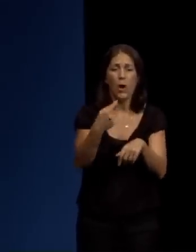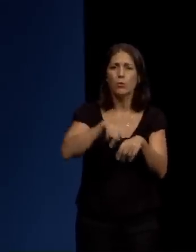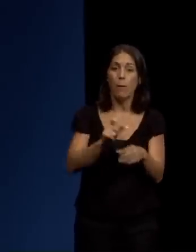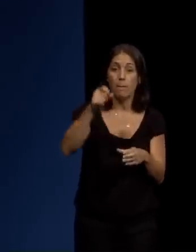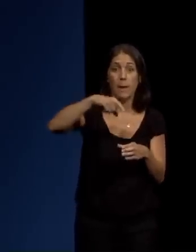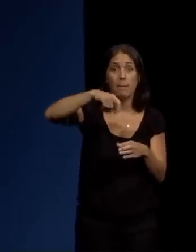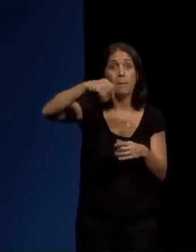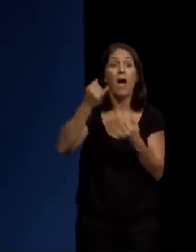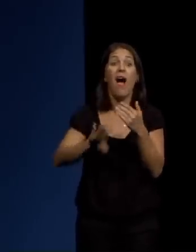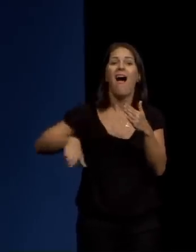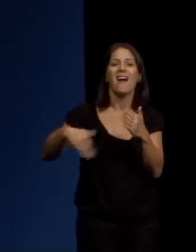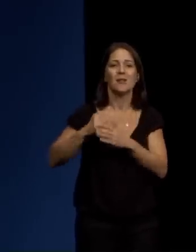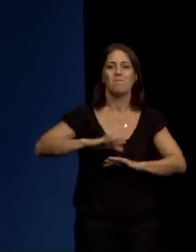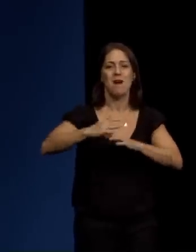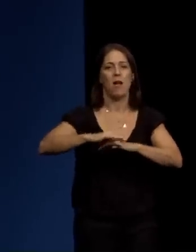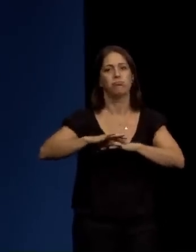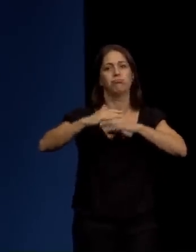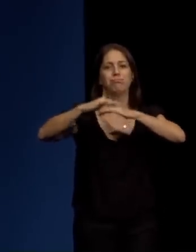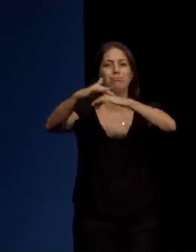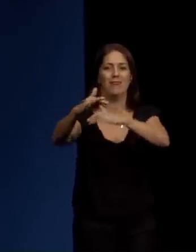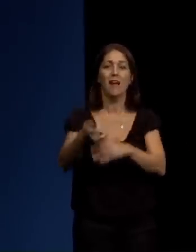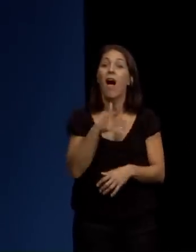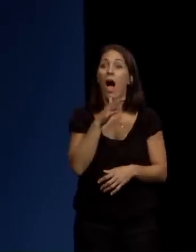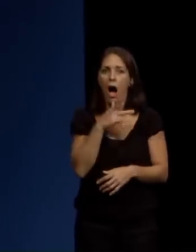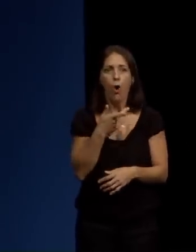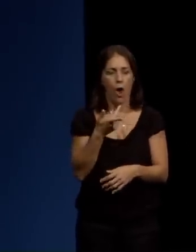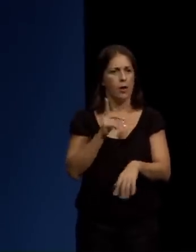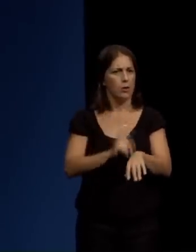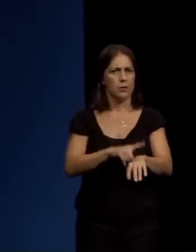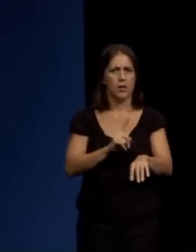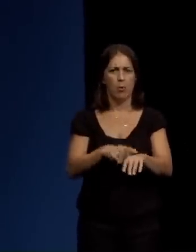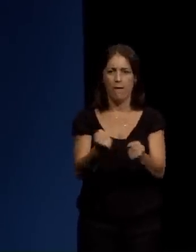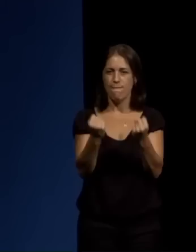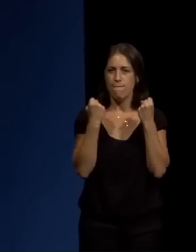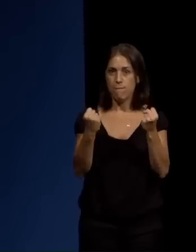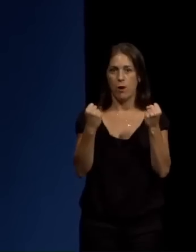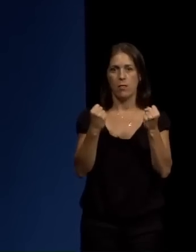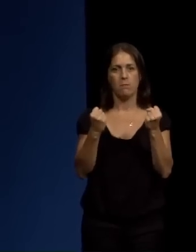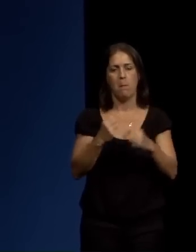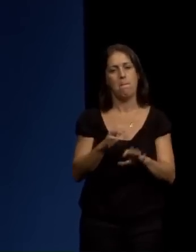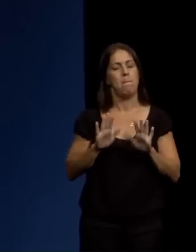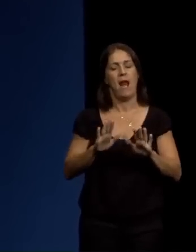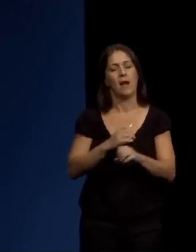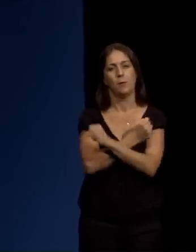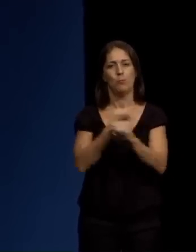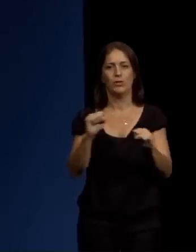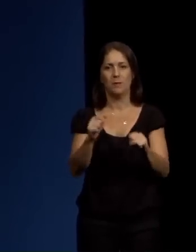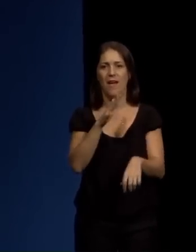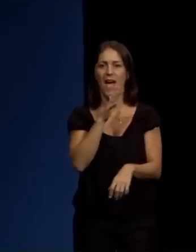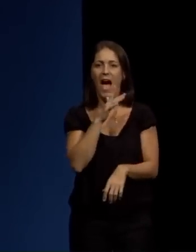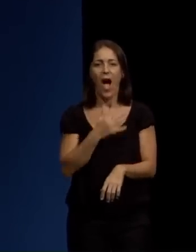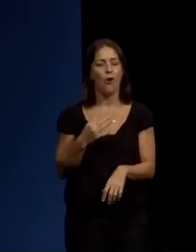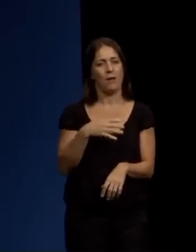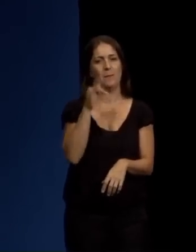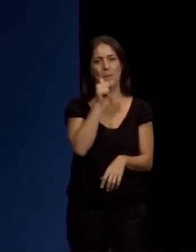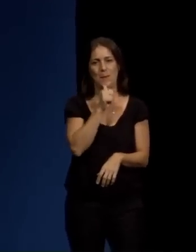fomos quen de conformar esta marea. Agora é o momento de demostrar que a súa forza é imparable. Moitas gracias. Deixo-vos con Xosé